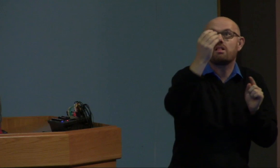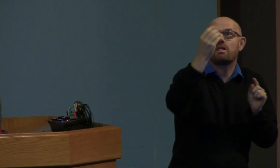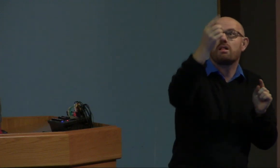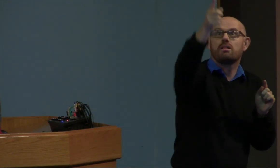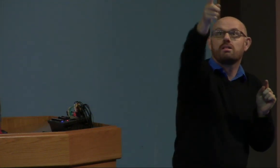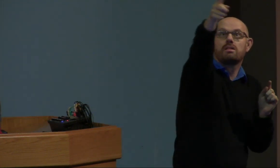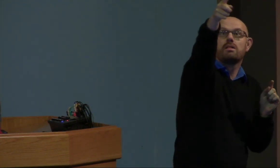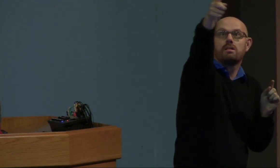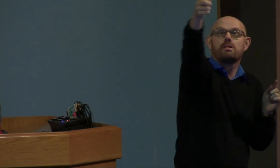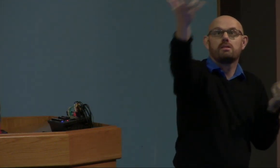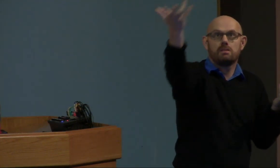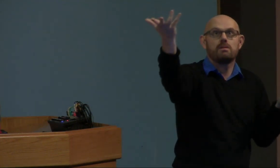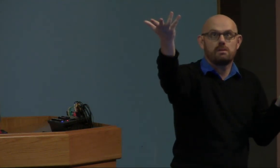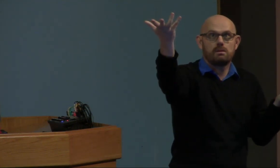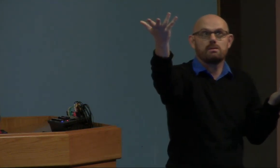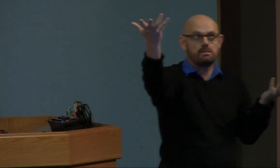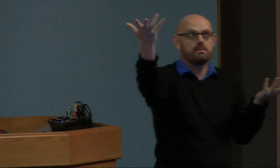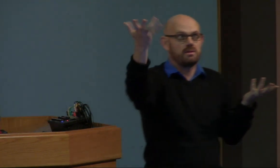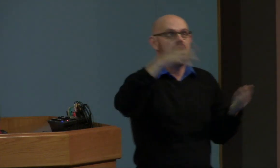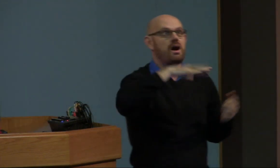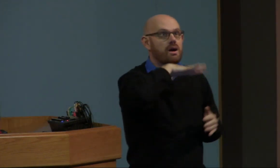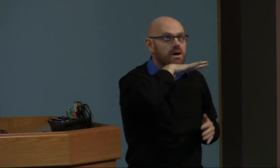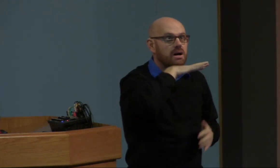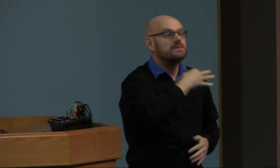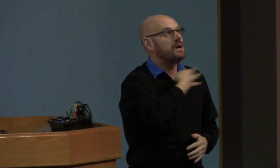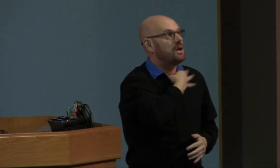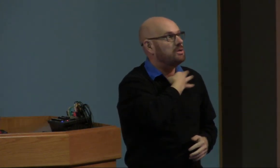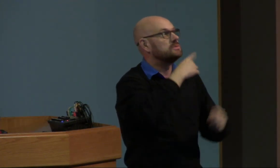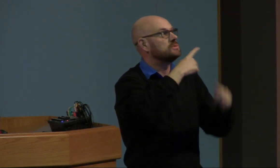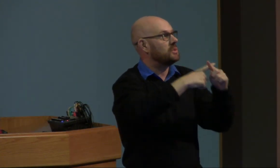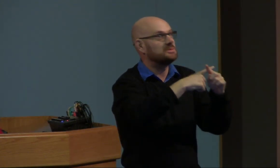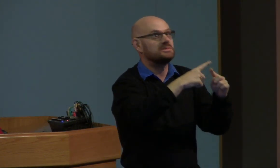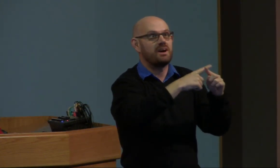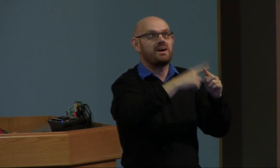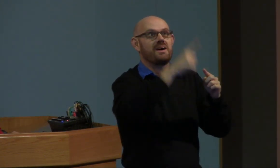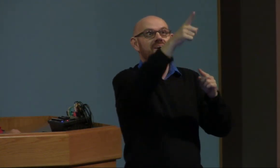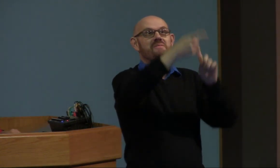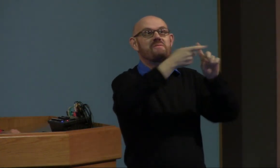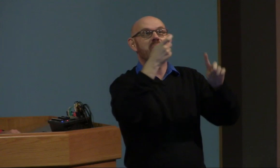Zulus, Xhosas, hier is Xhosa mense, Afrikaans, Engels, Xhosa,